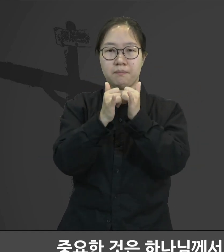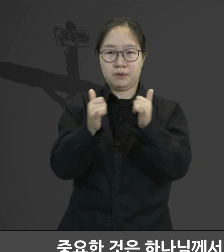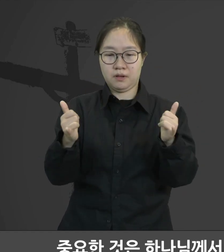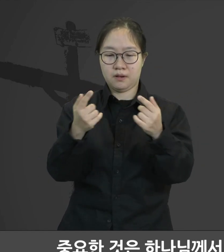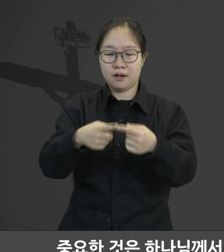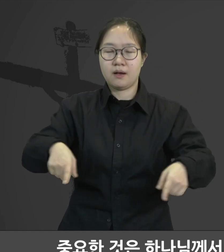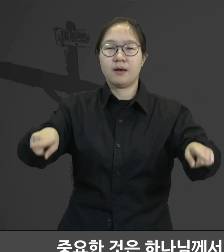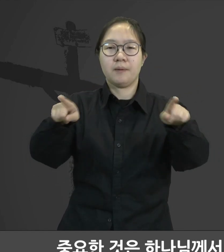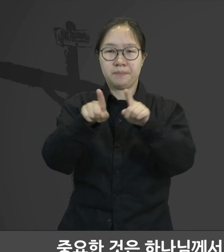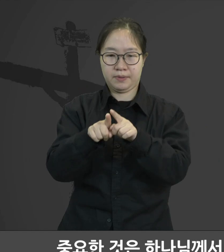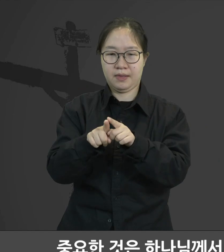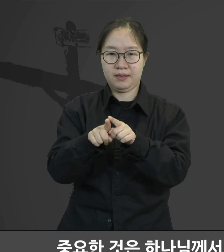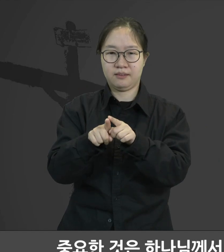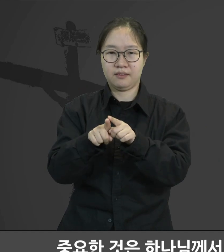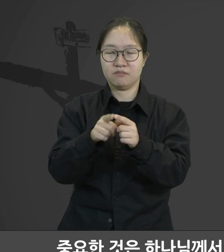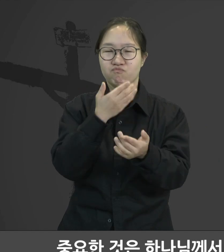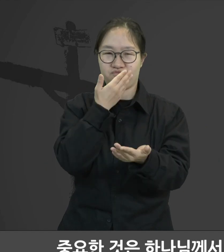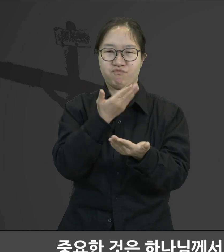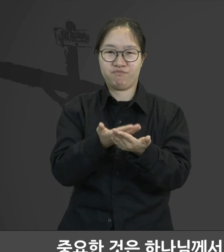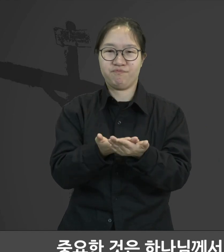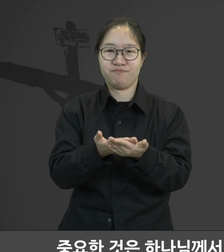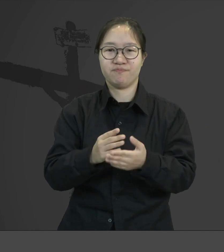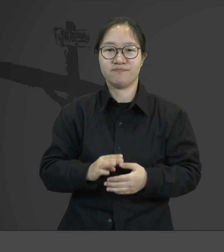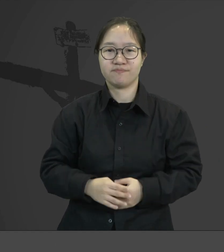백성과 함께 하신다는 것이었습니다.